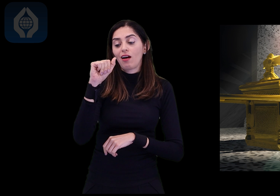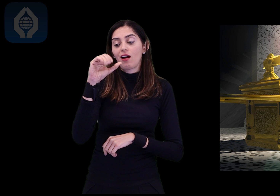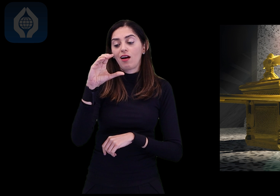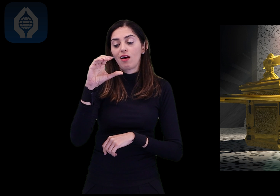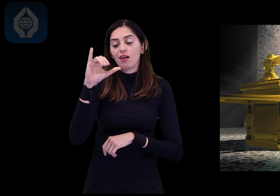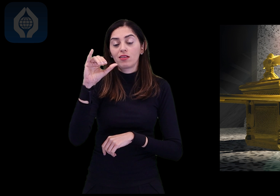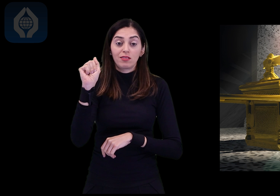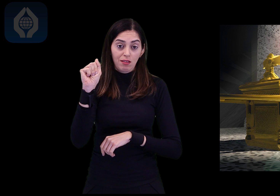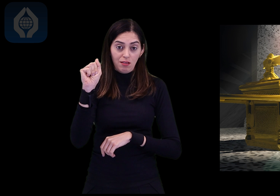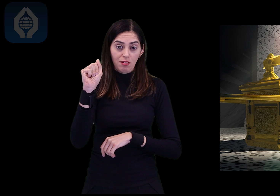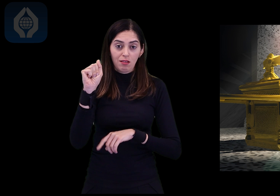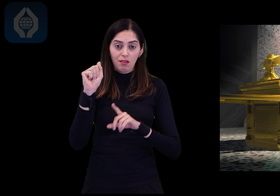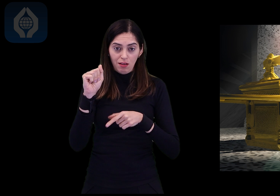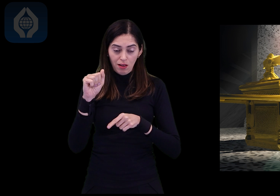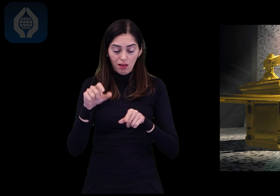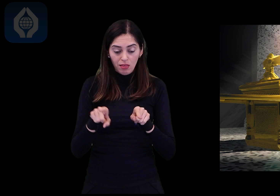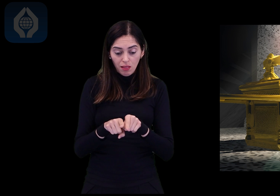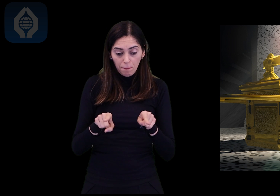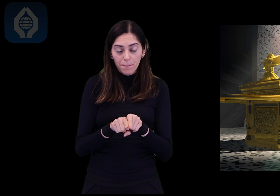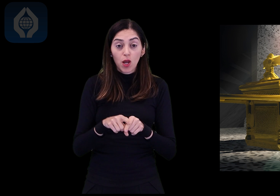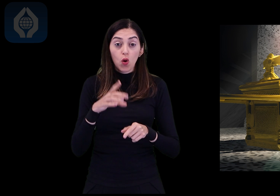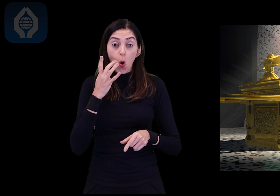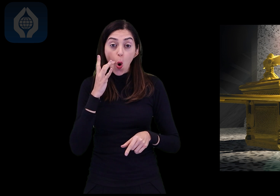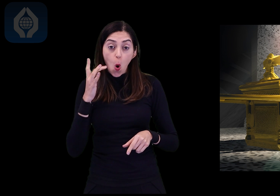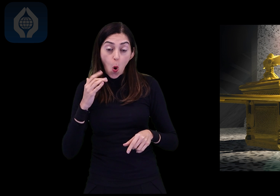ouro. Êxodo 25, 17.